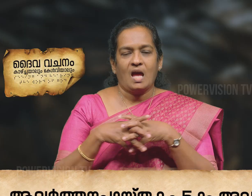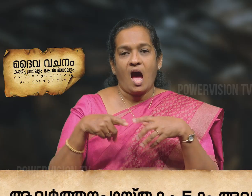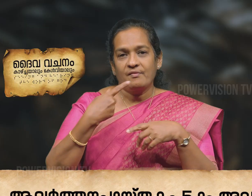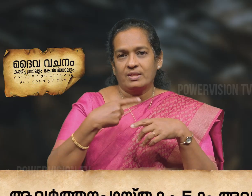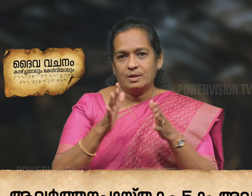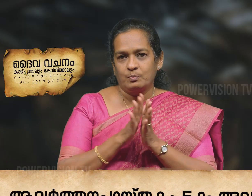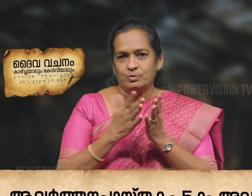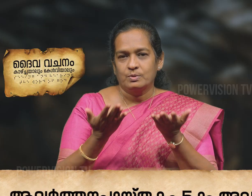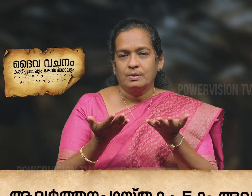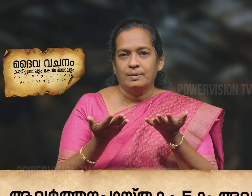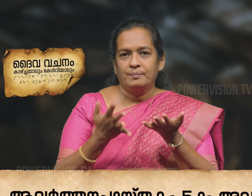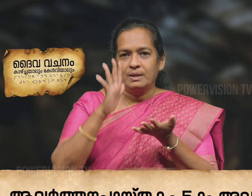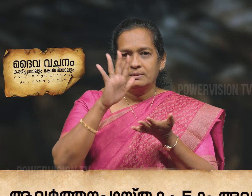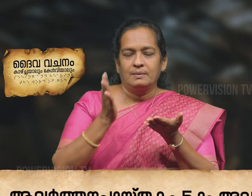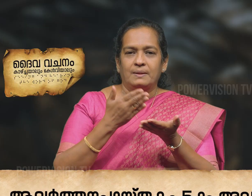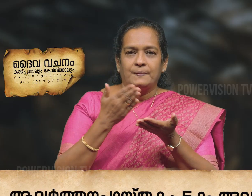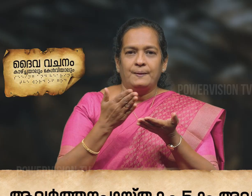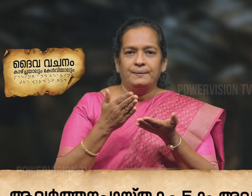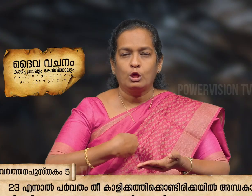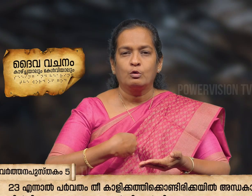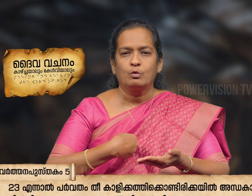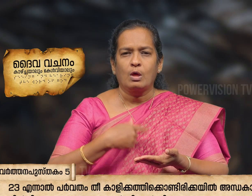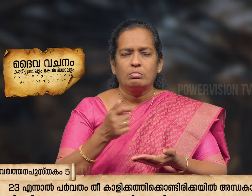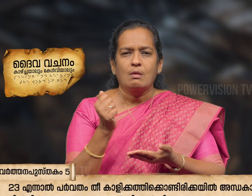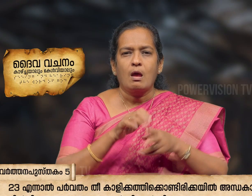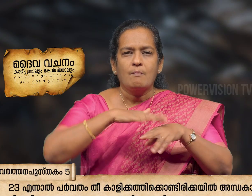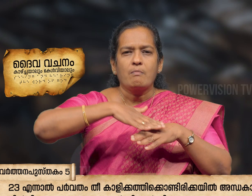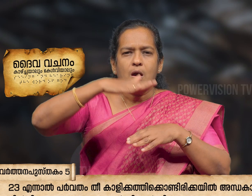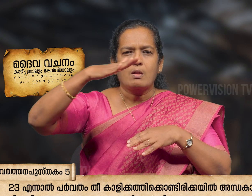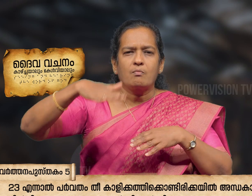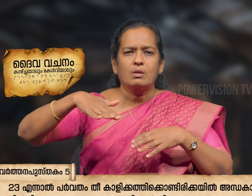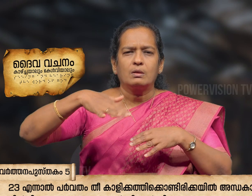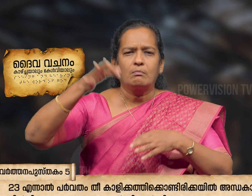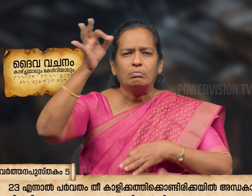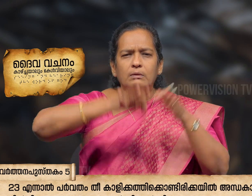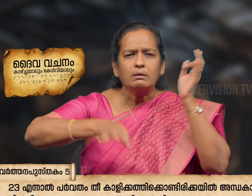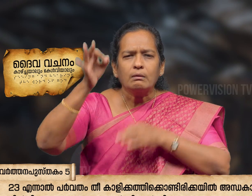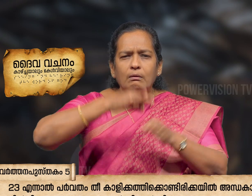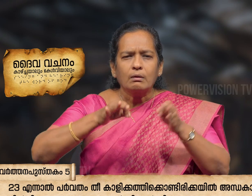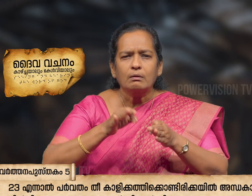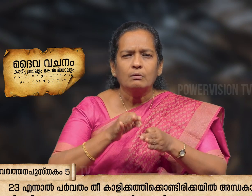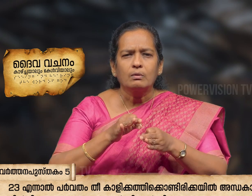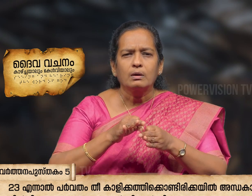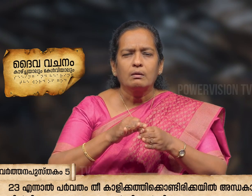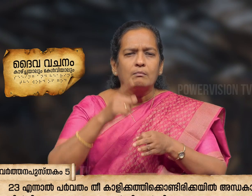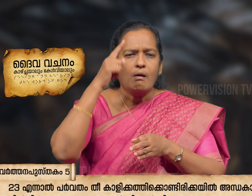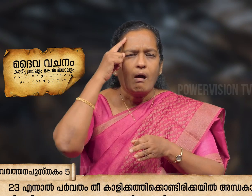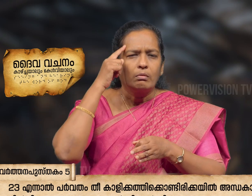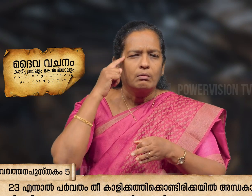ആവർത്തന പുസ്തകം 5-ാം അധ്യായം. എന്നാൽ പർവ്വതം തീ കാളിക്കത്തിക്കൊണ്ടിരിക്കയിൽ അന്ധകാരത്തിന്റെ